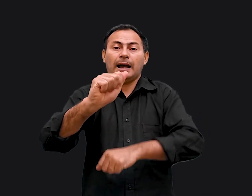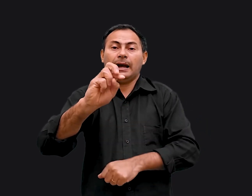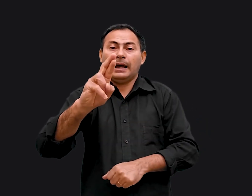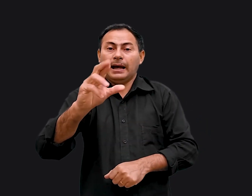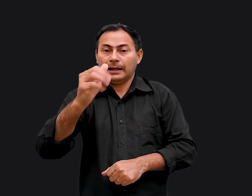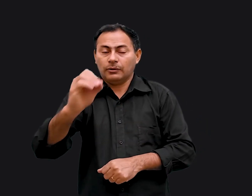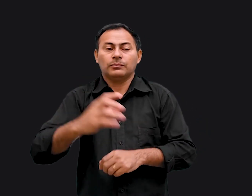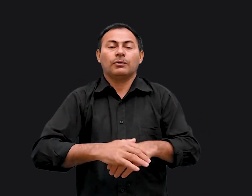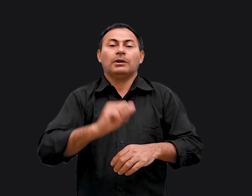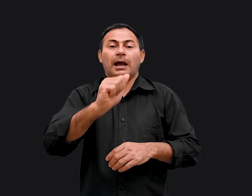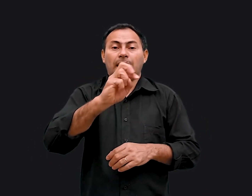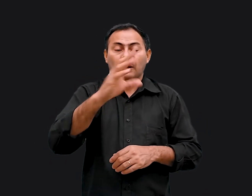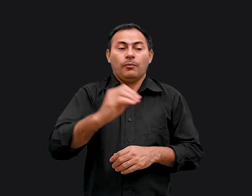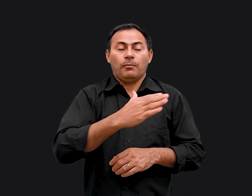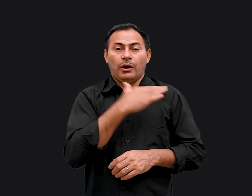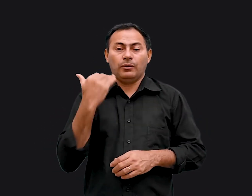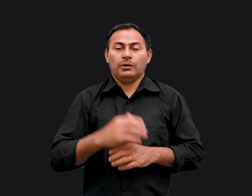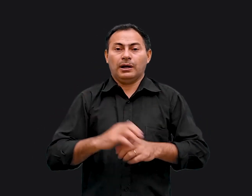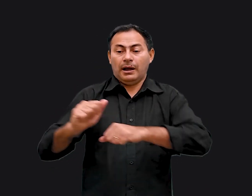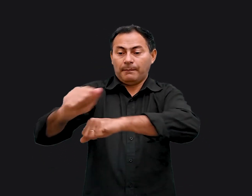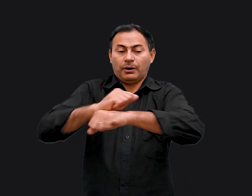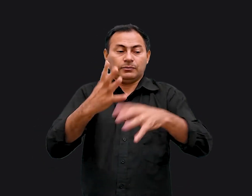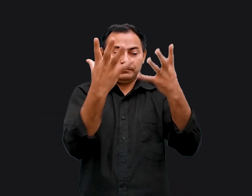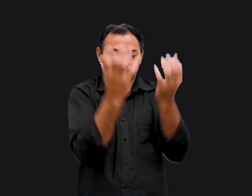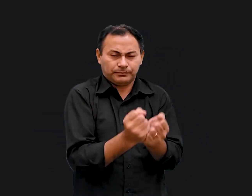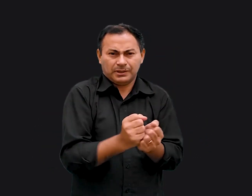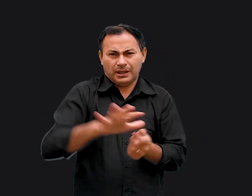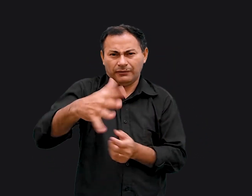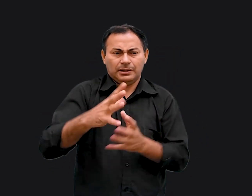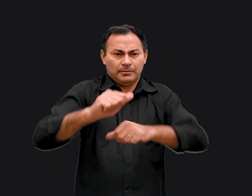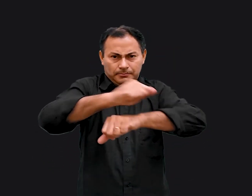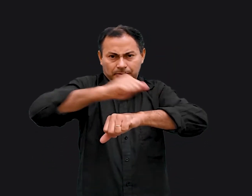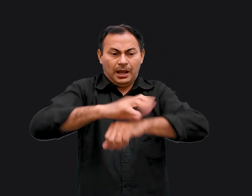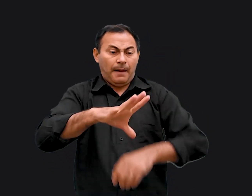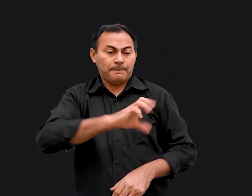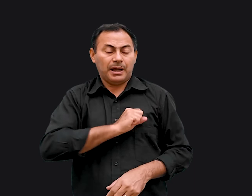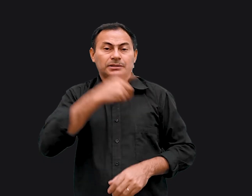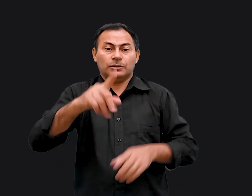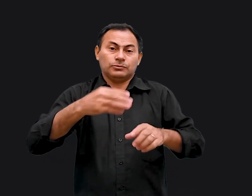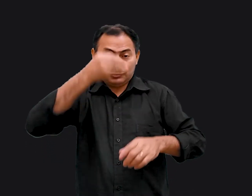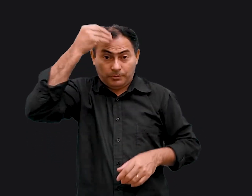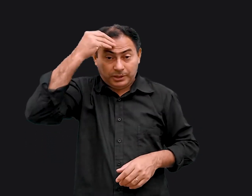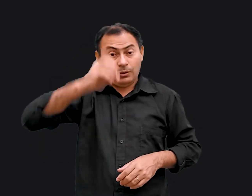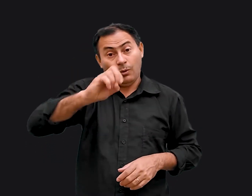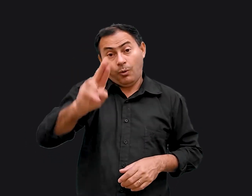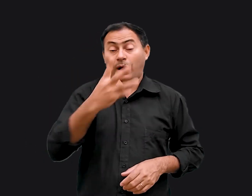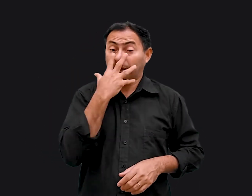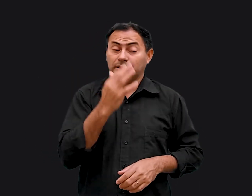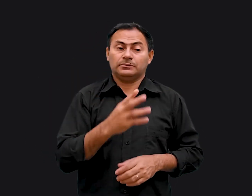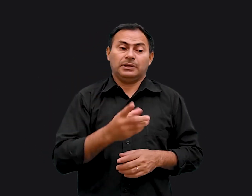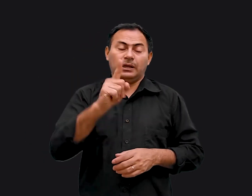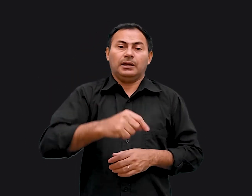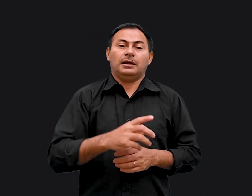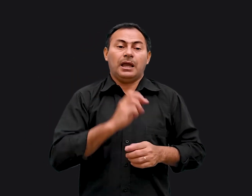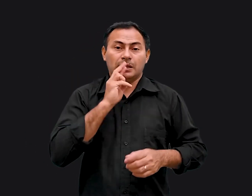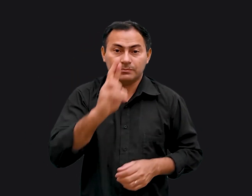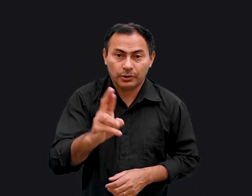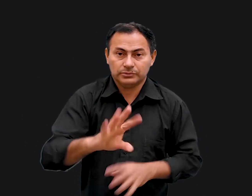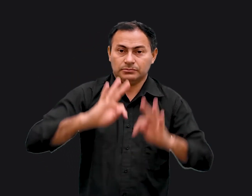Arão. Quando Arão morreu, Abraão o adotou. Talvez Abraão realmente amasse o sobrinho, ou talvez achasse que o sobrinho fosse a resposta para